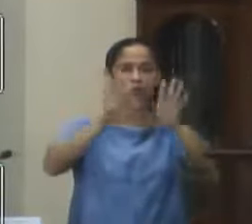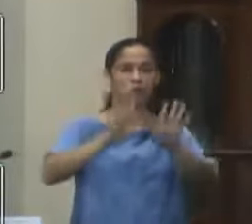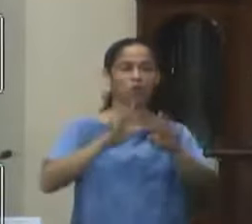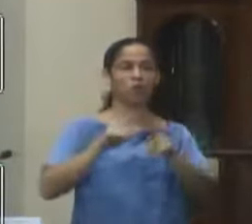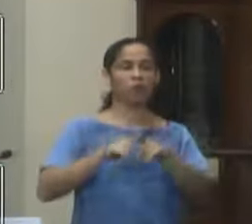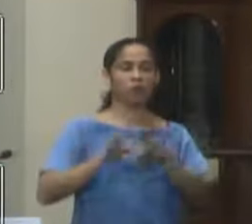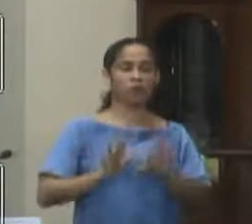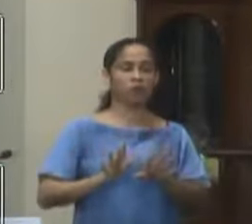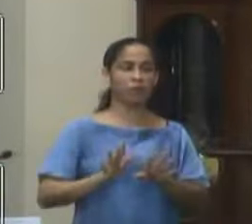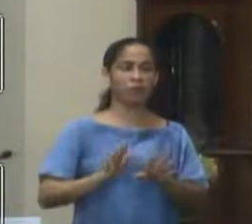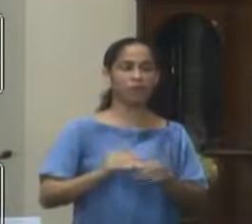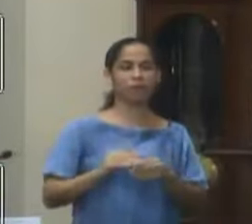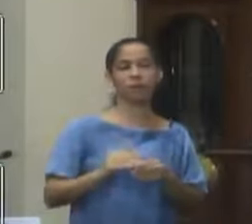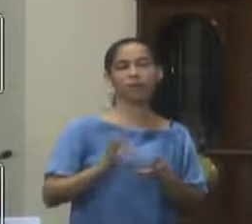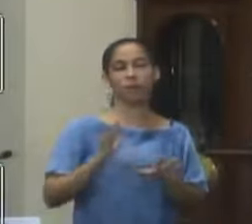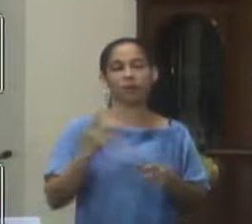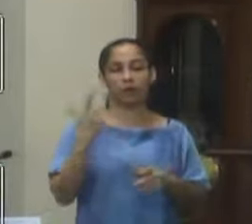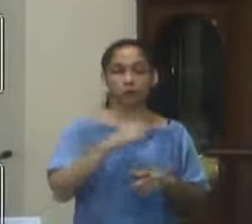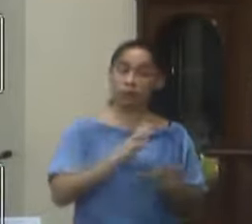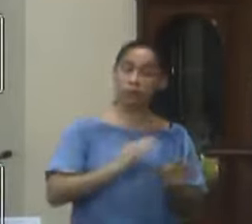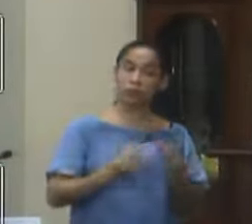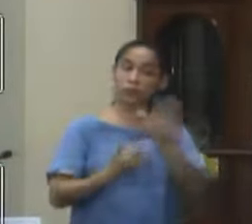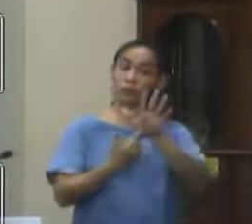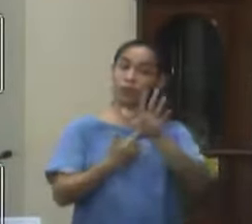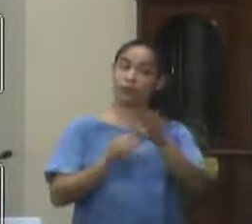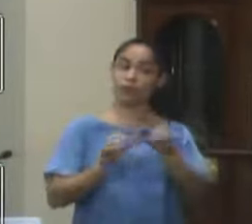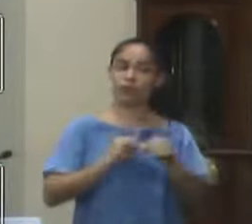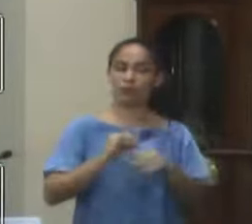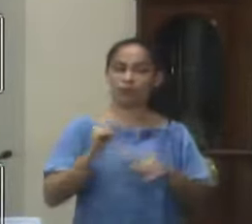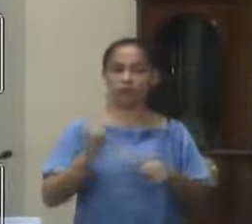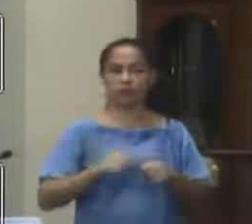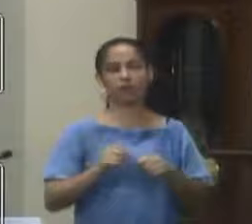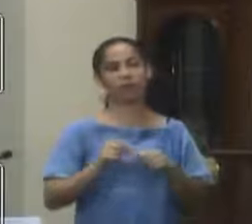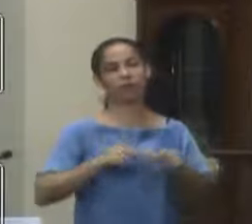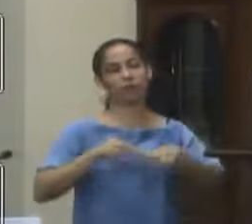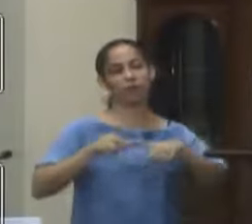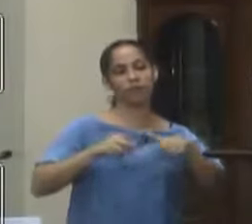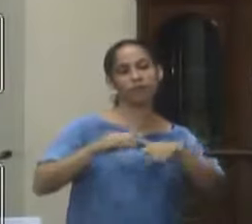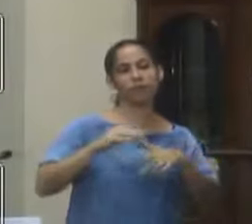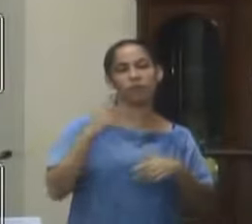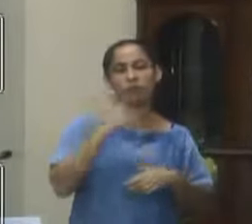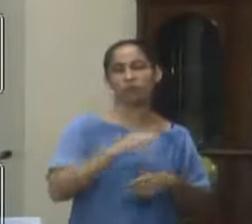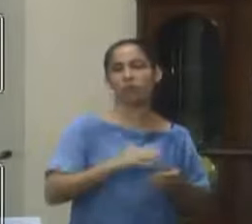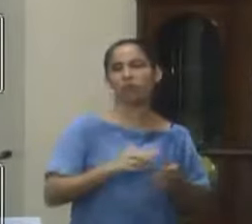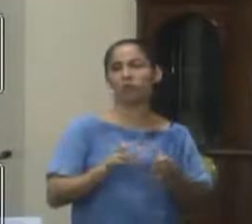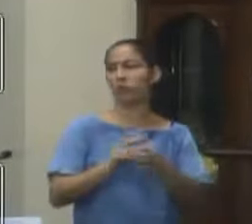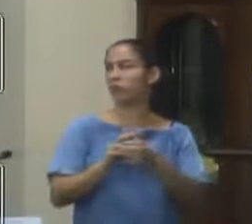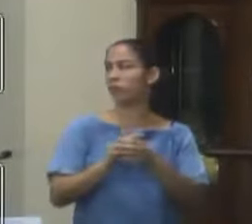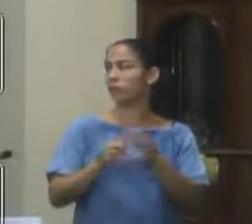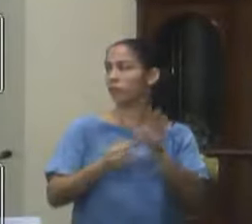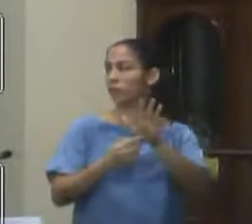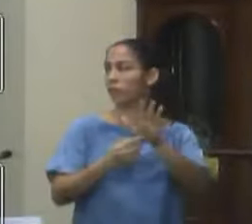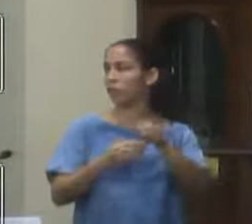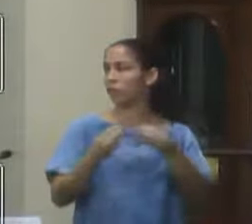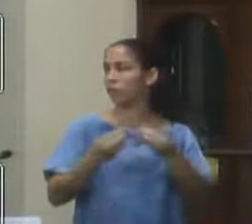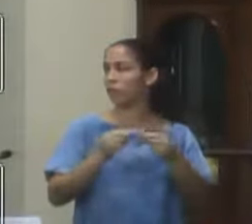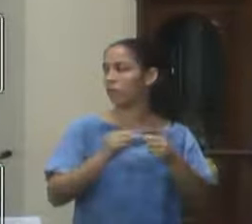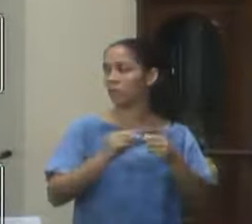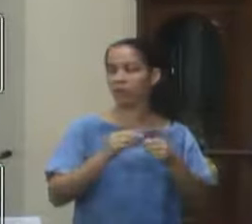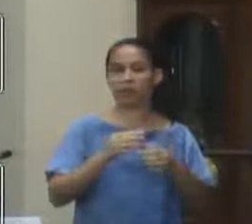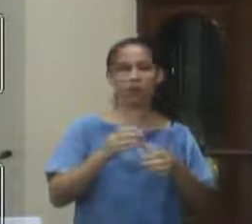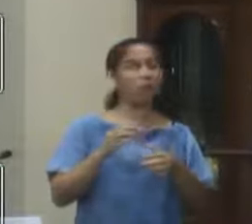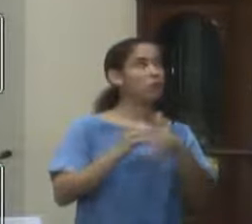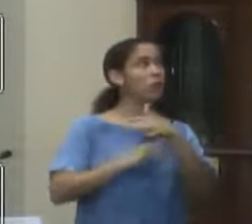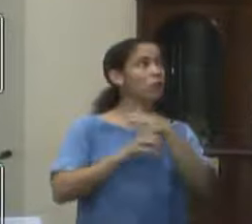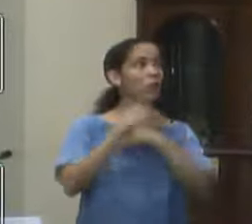Eu acho que eles estão tendo uma chance de mostrar, mais uma vez aí, a cidade está dando uma chance de mostrar que a CEDAI